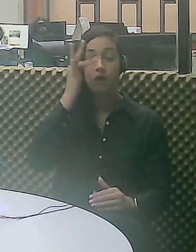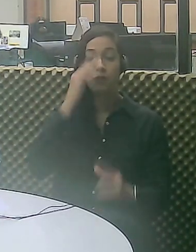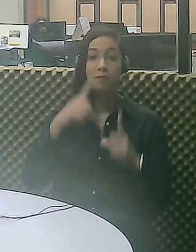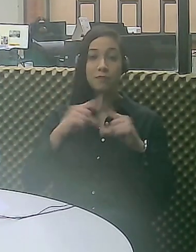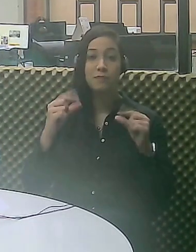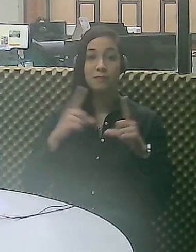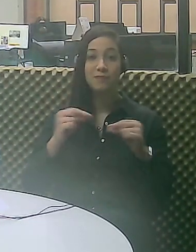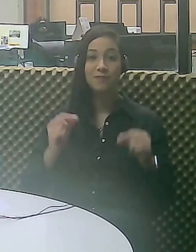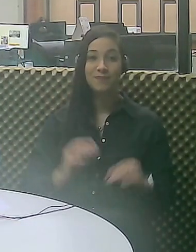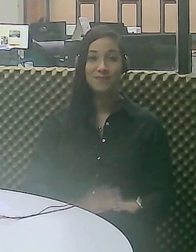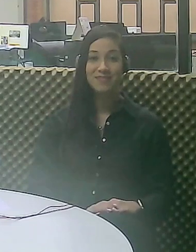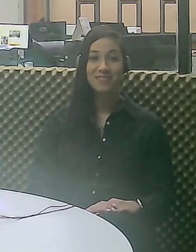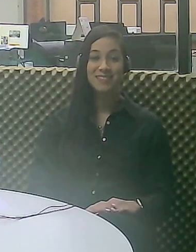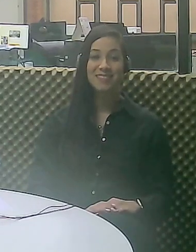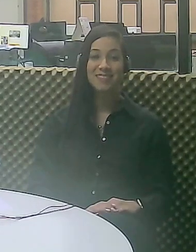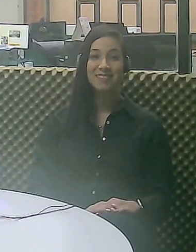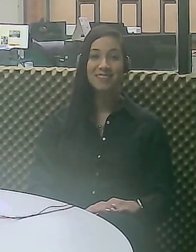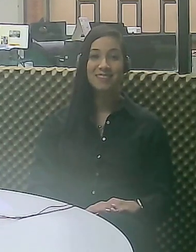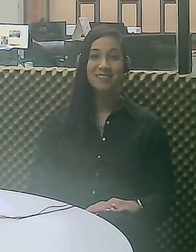Brasília.